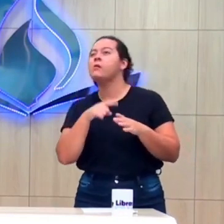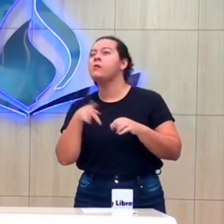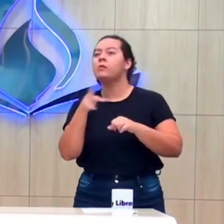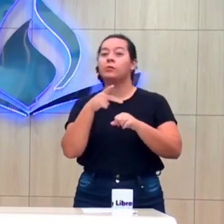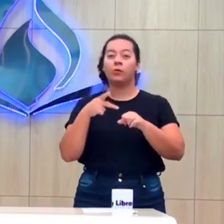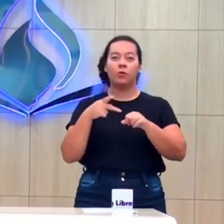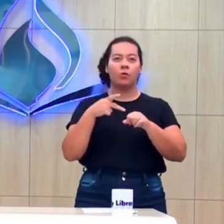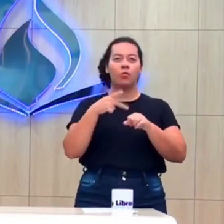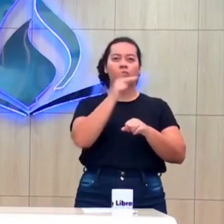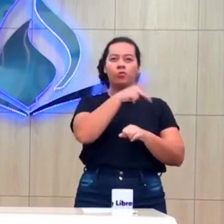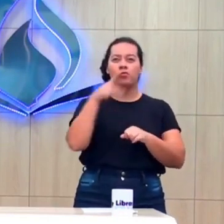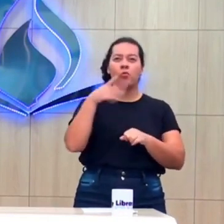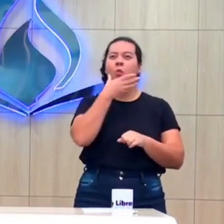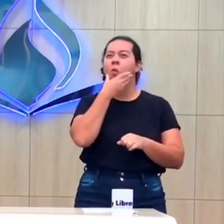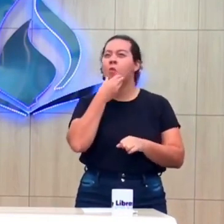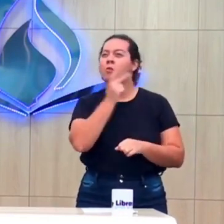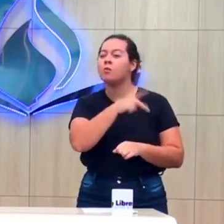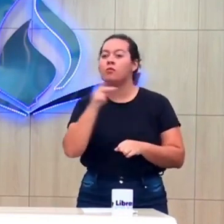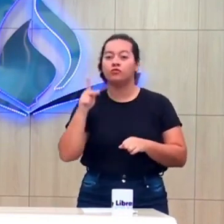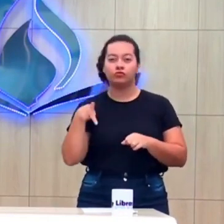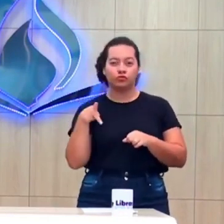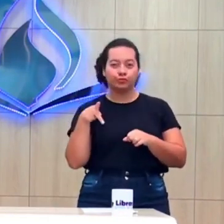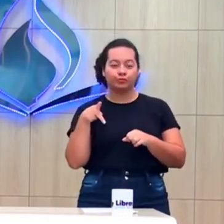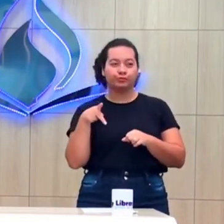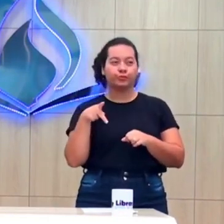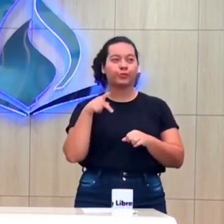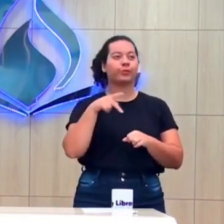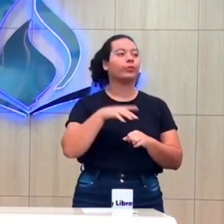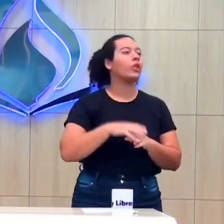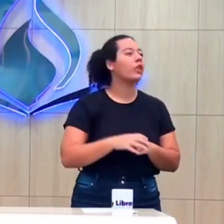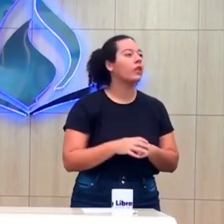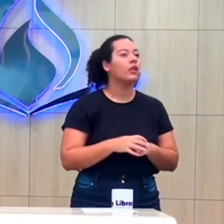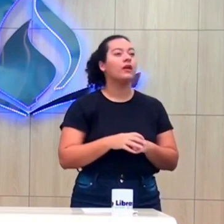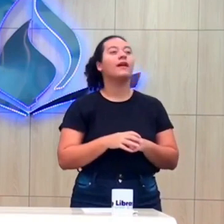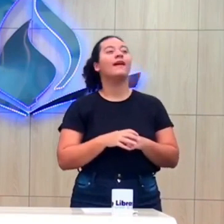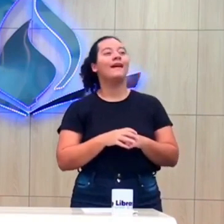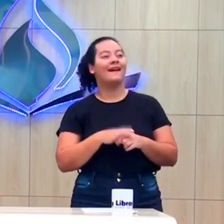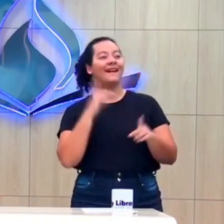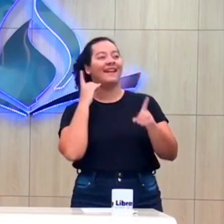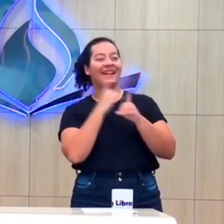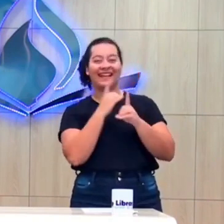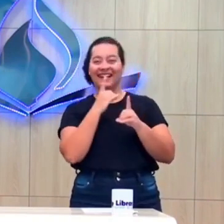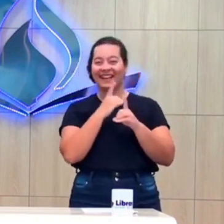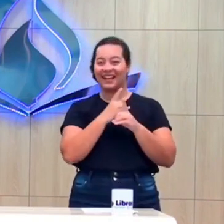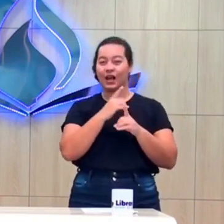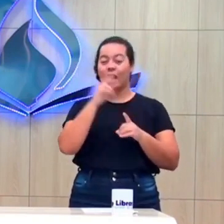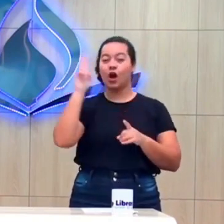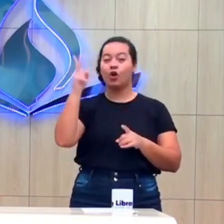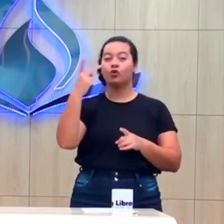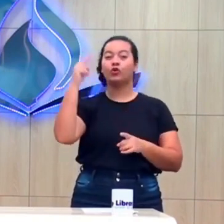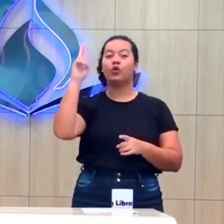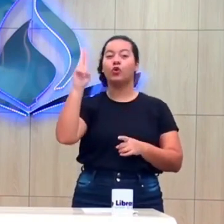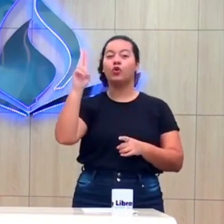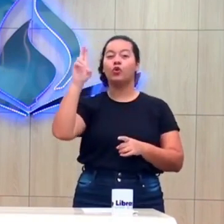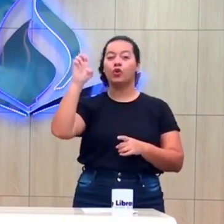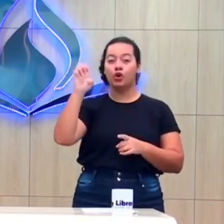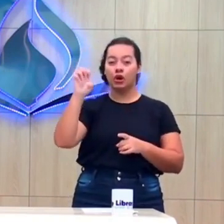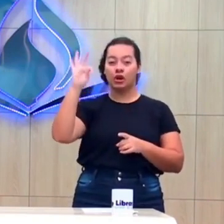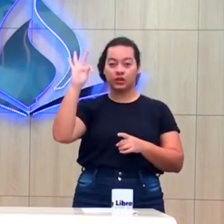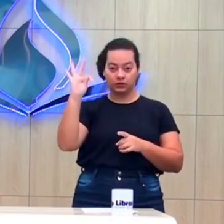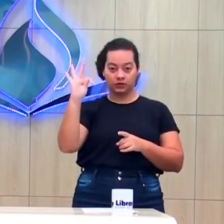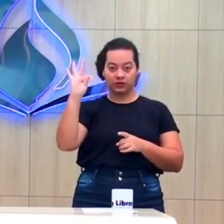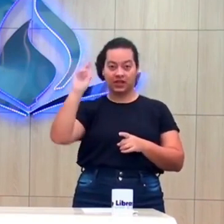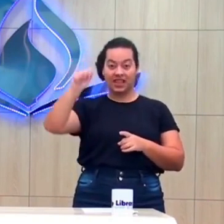de sinais lá da França, o E. E ele veio para o Rio de Janeiro.